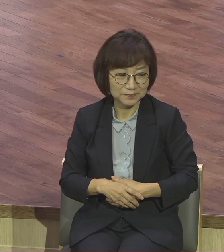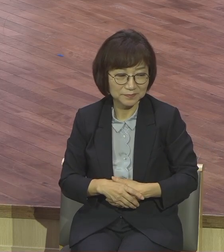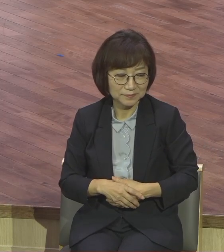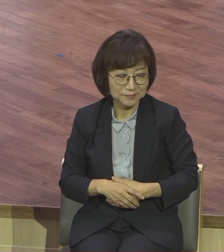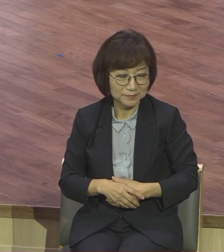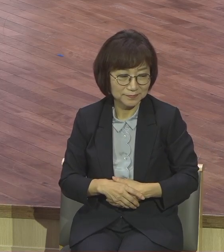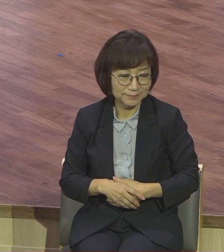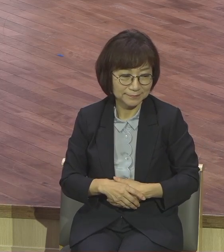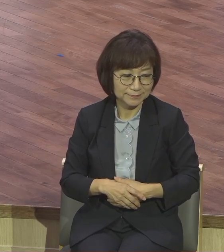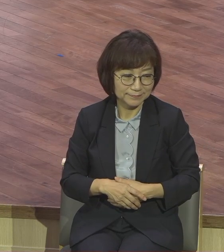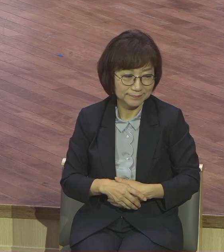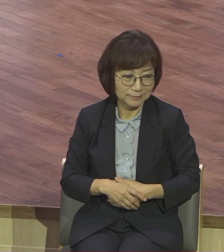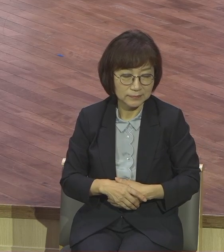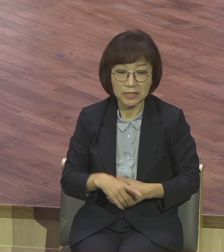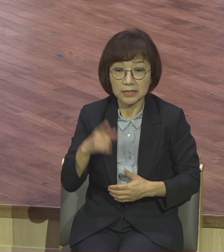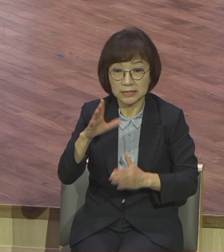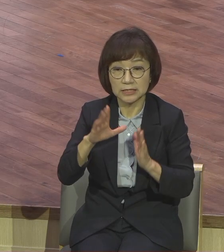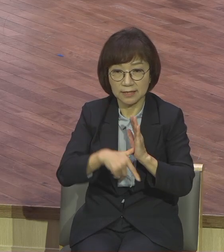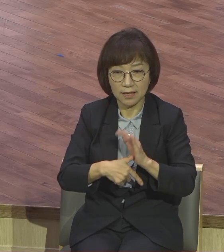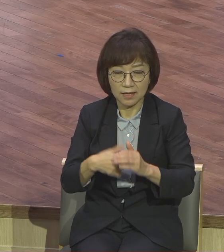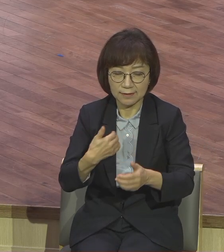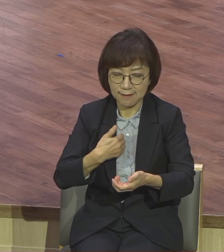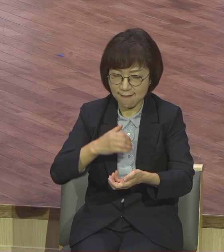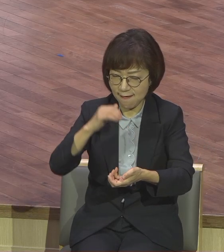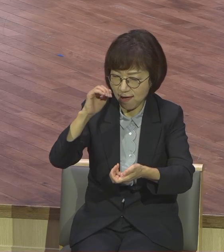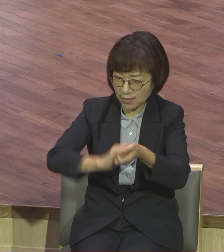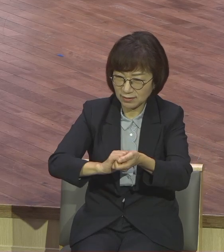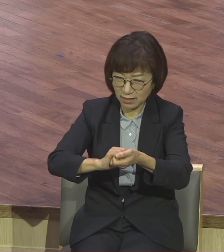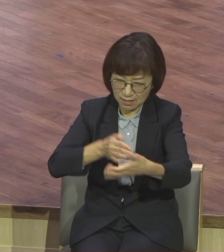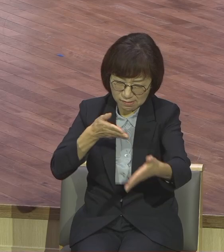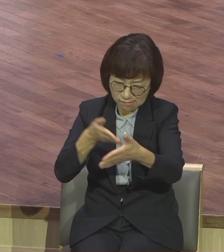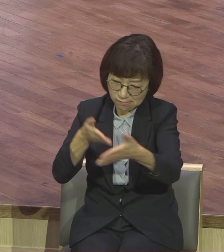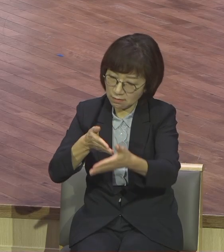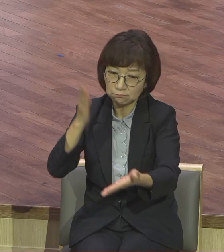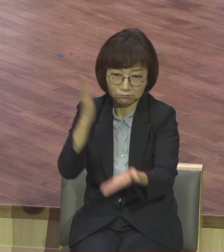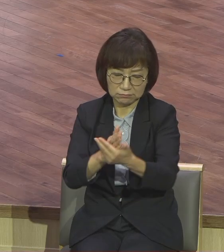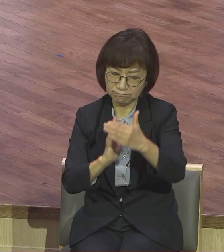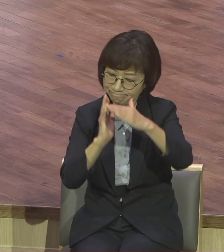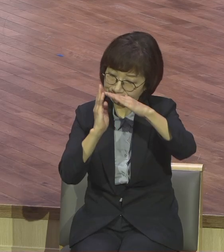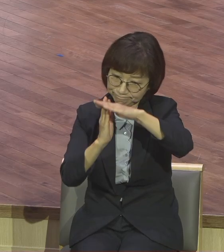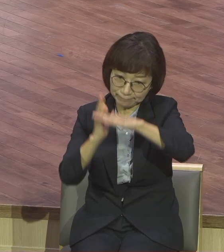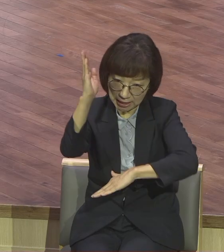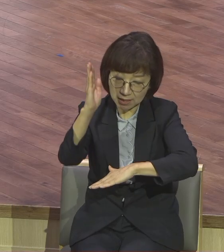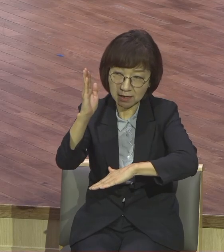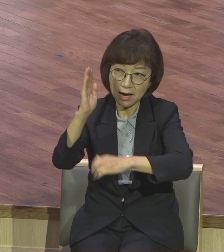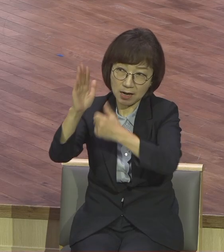속에 나의 한계를 뛰어넘는 25시의 응답이 오는 것이다.